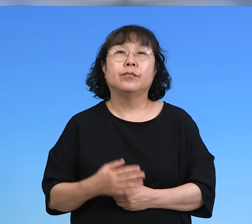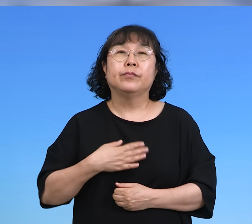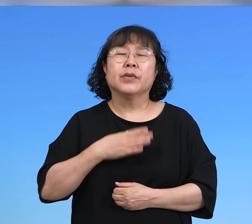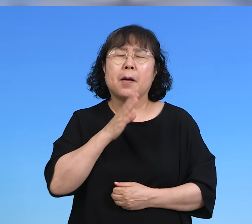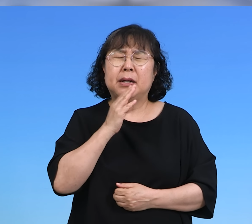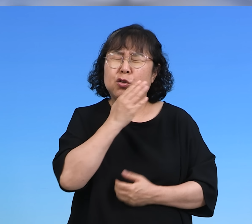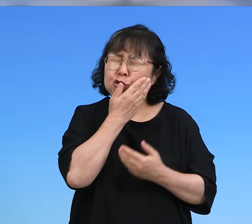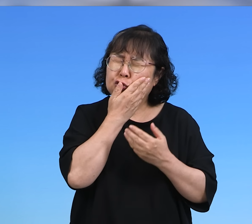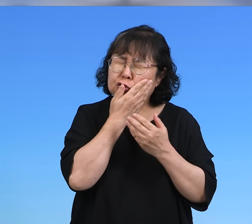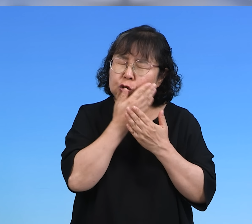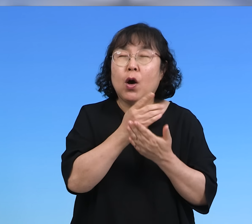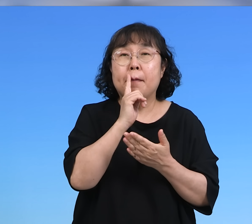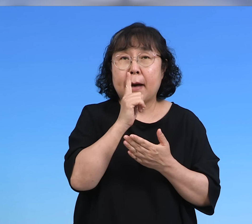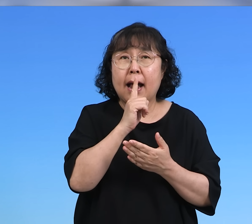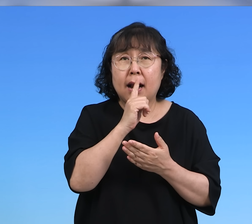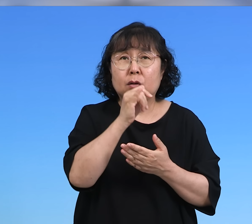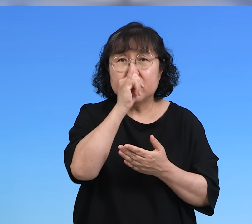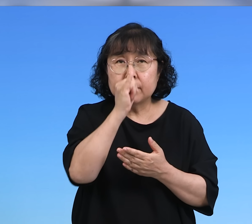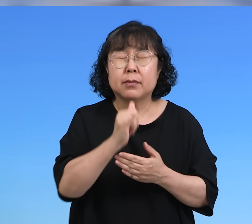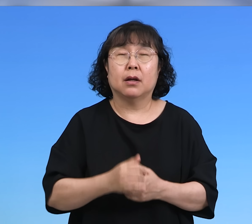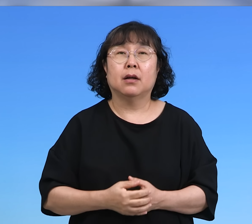정말 중요한 이야기를 하고 있습니다.